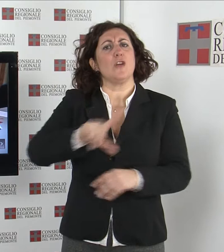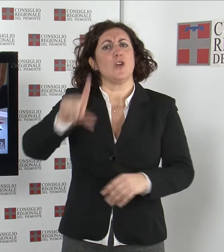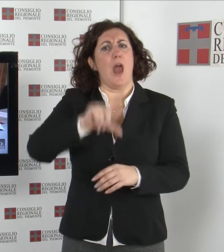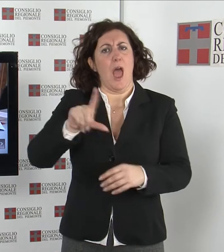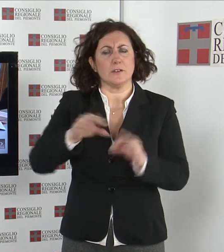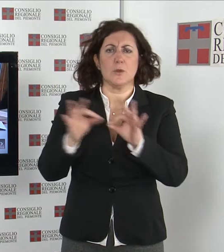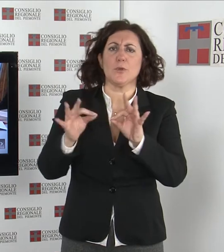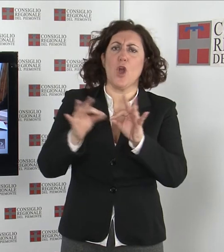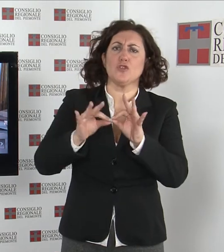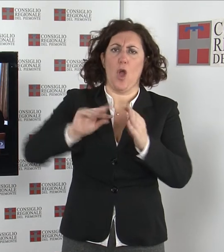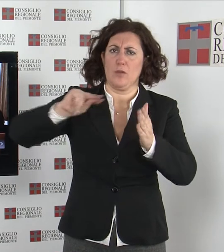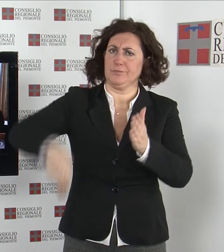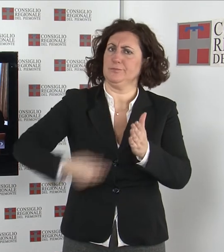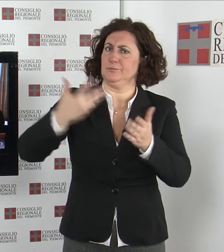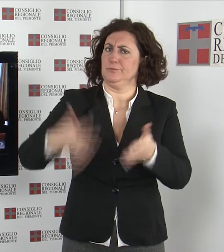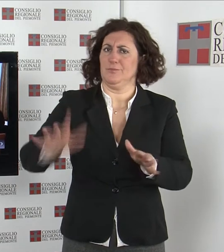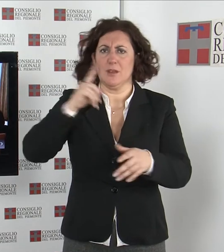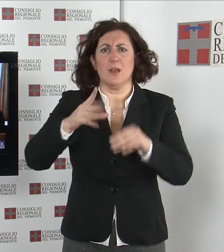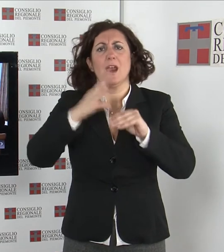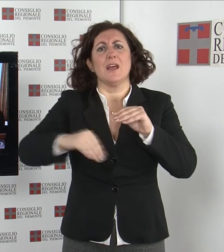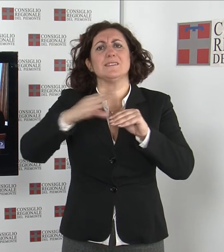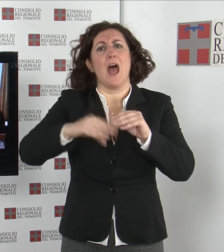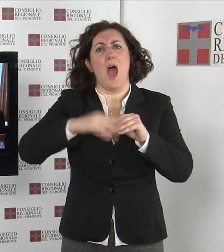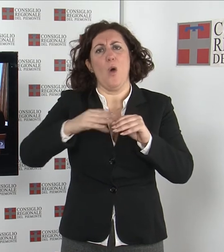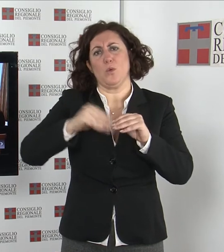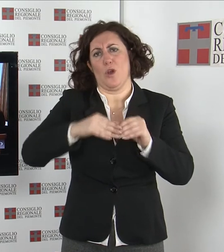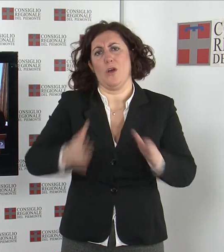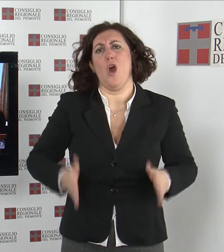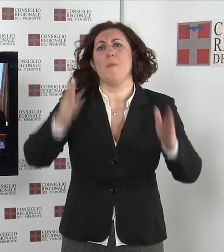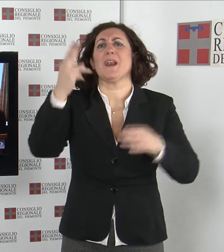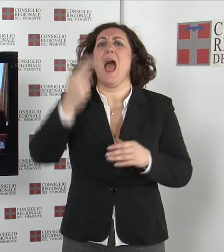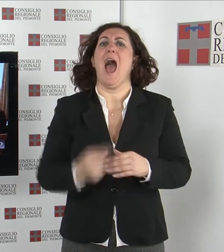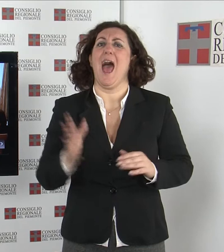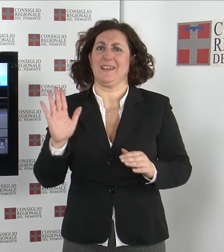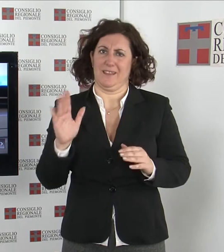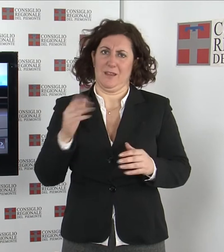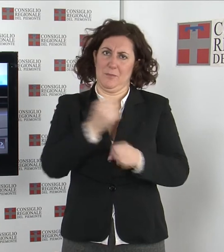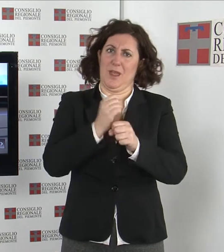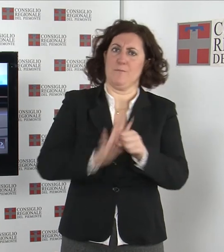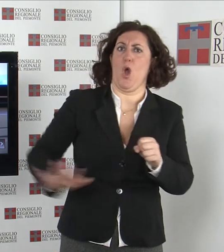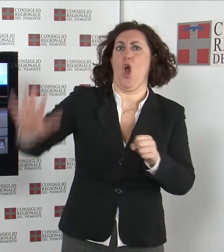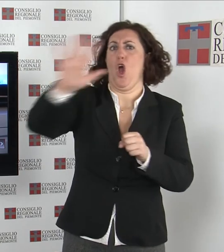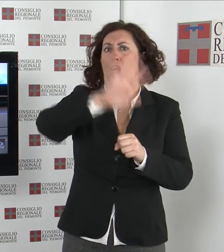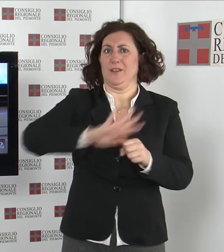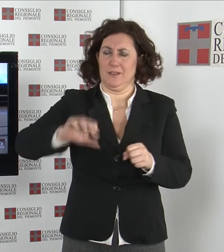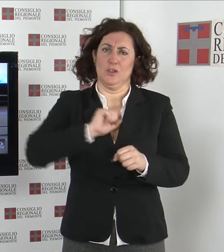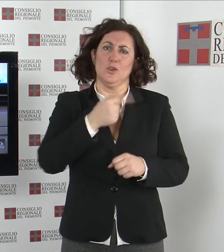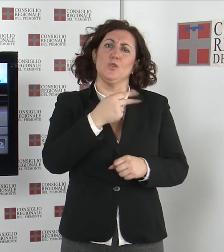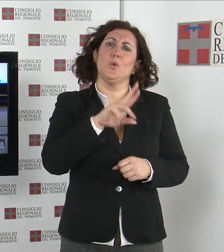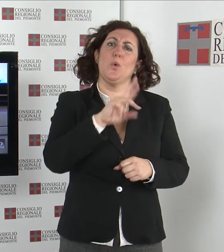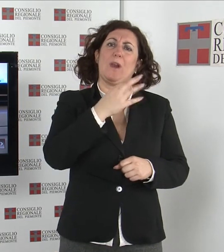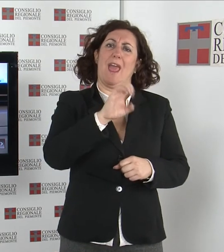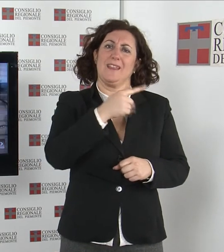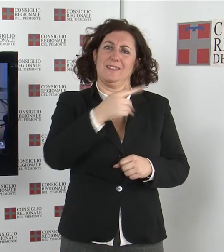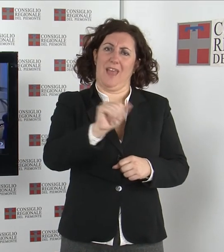il restauro di opere d'arte presenti in Piemonte tra la direzione regionale del Ministero dei Beni Culturali direttore Mario Turetta e il consiglio